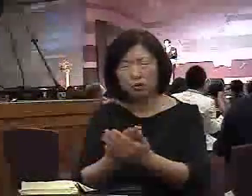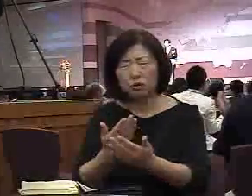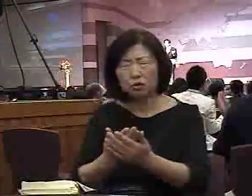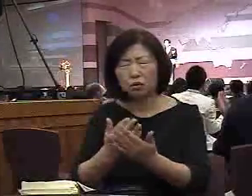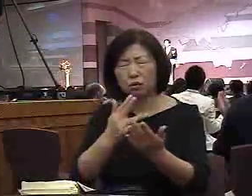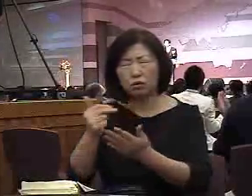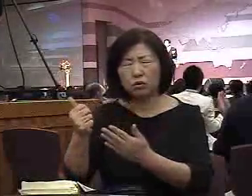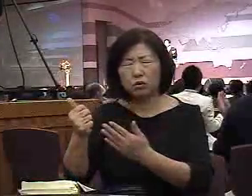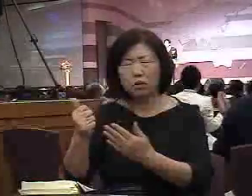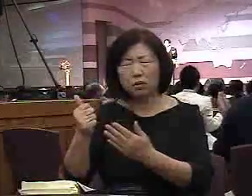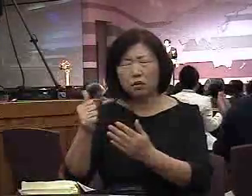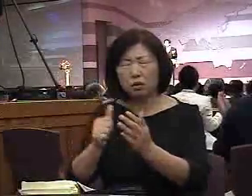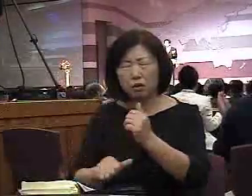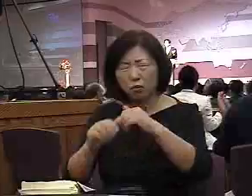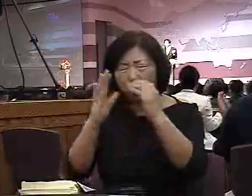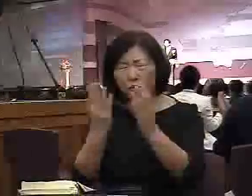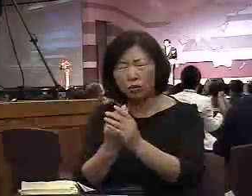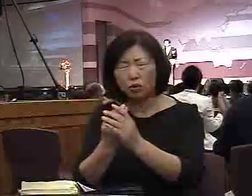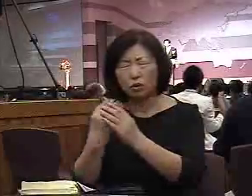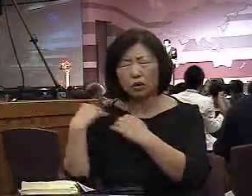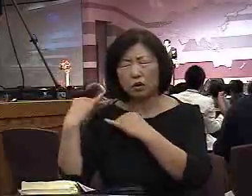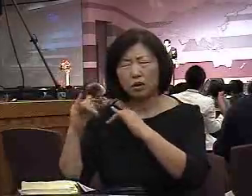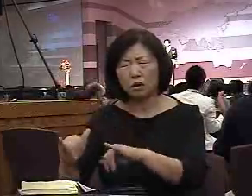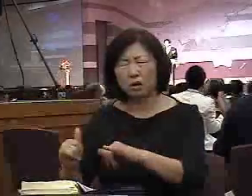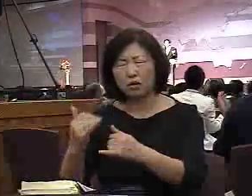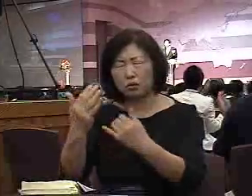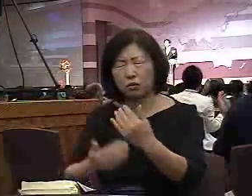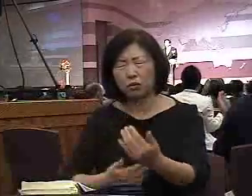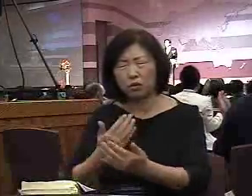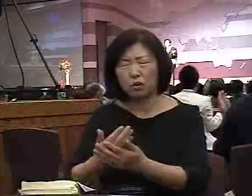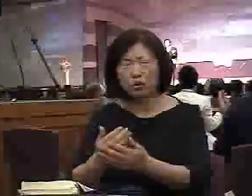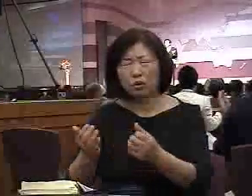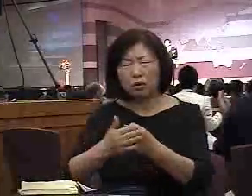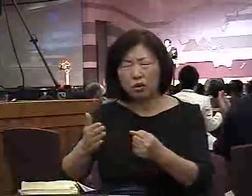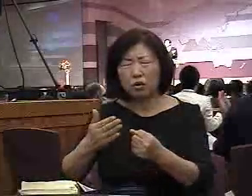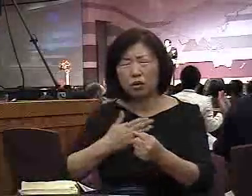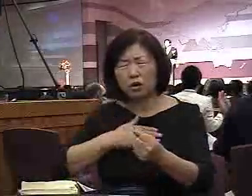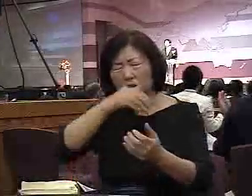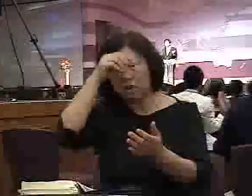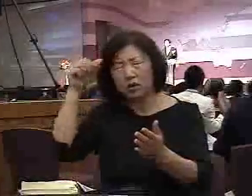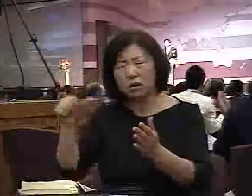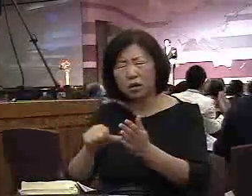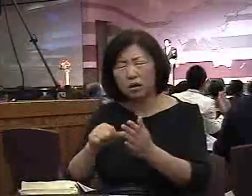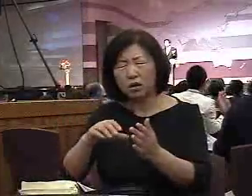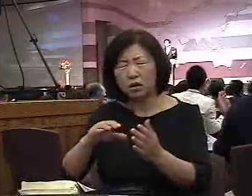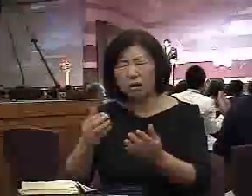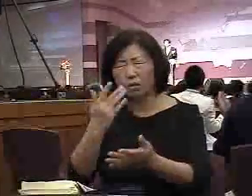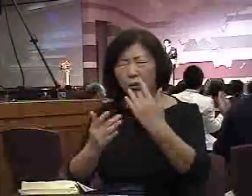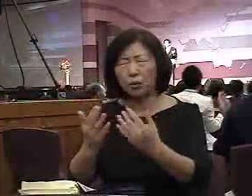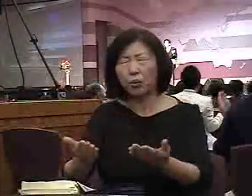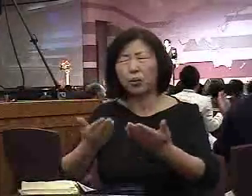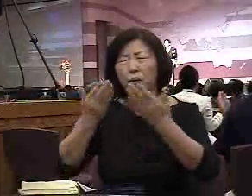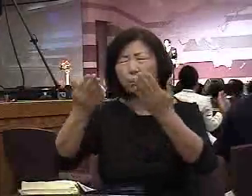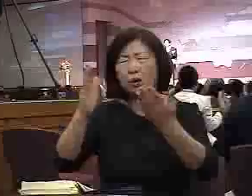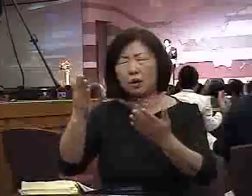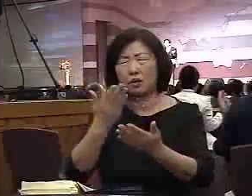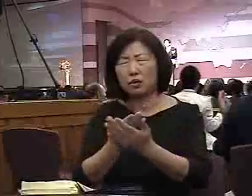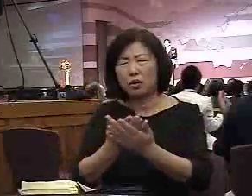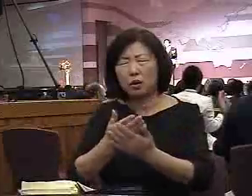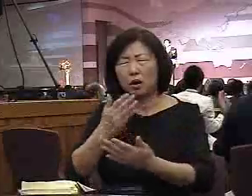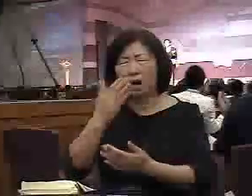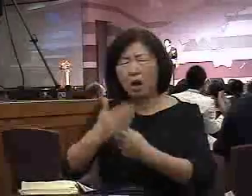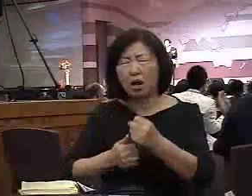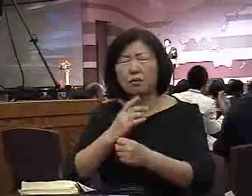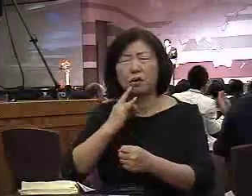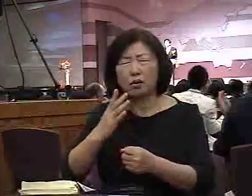주님을 믿는데 방해되는 모든 것 다 내려놓게 하여 주시옵소서. 그래서 나의 이삭을 번제로 드리게 하여 주시고, 하나님의